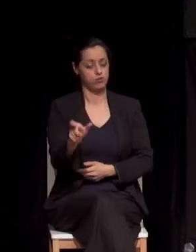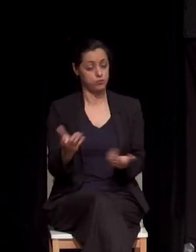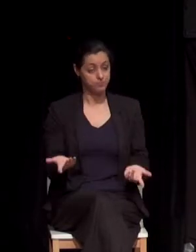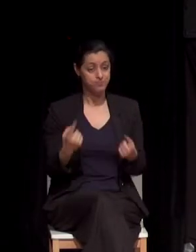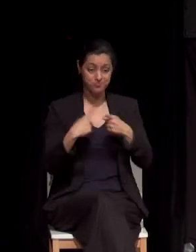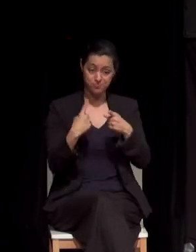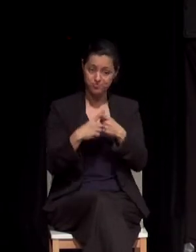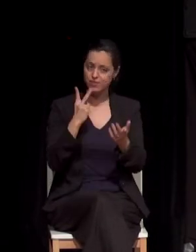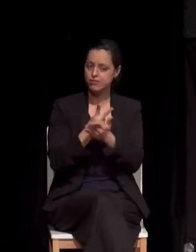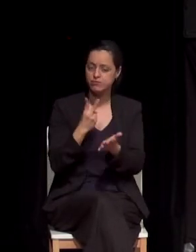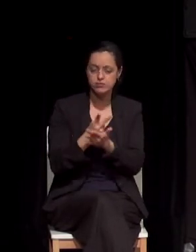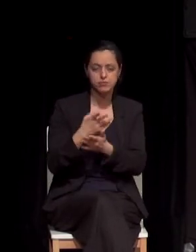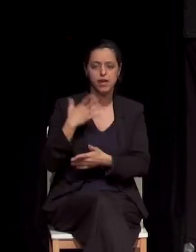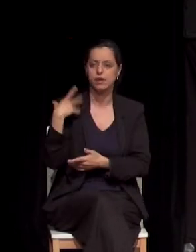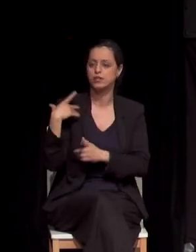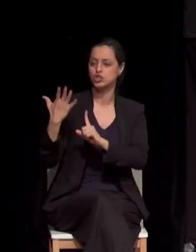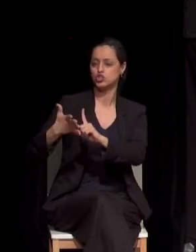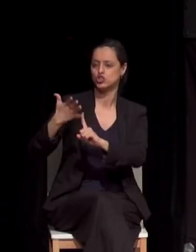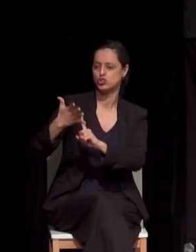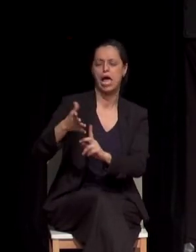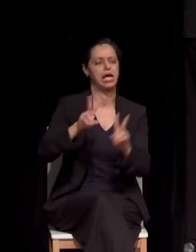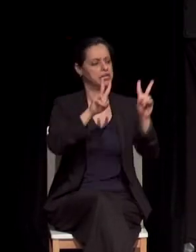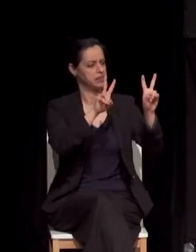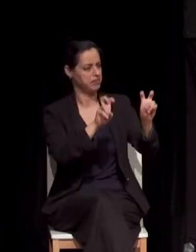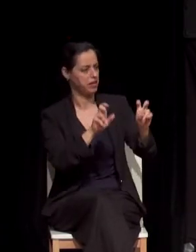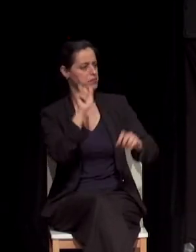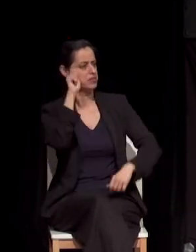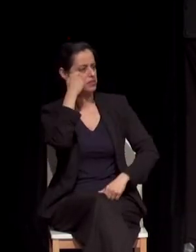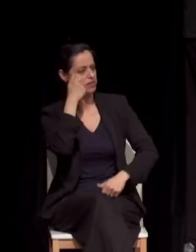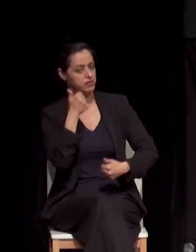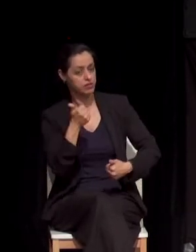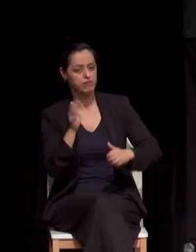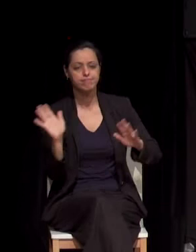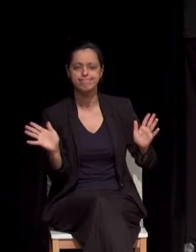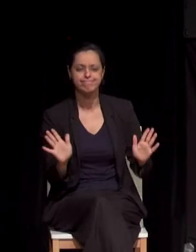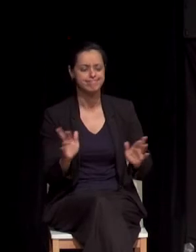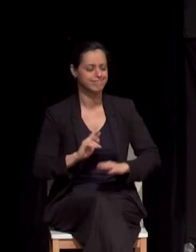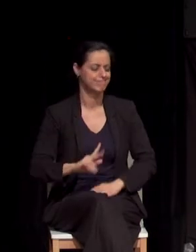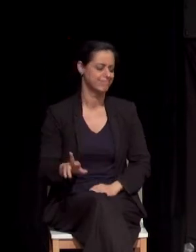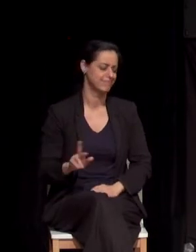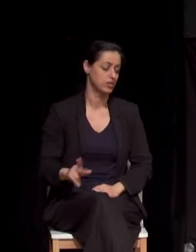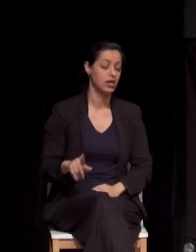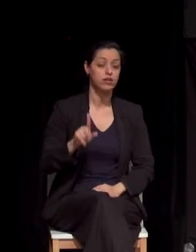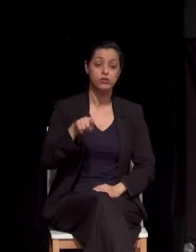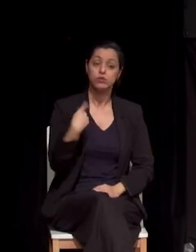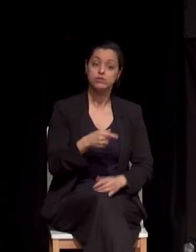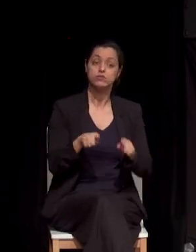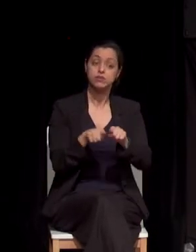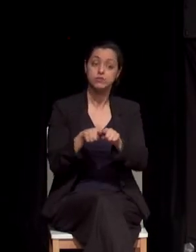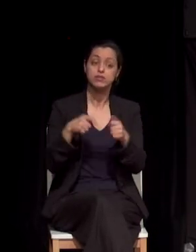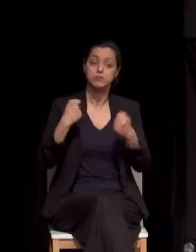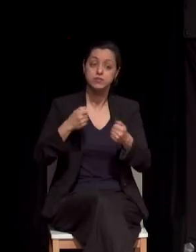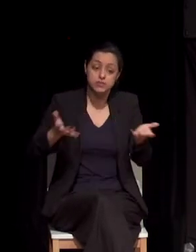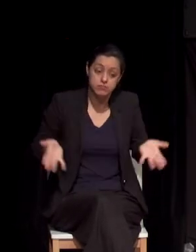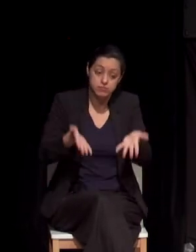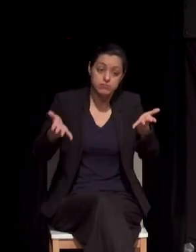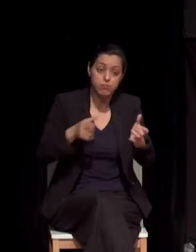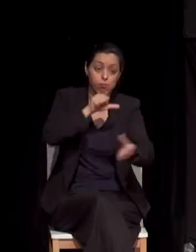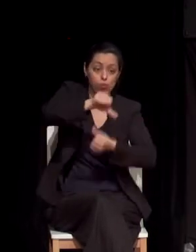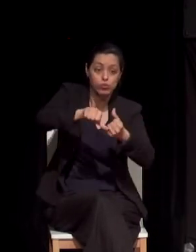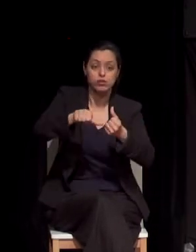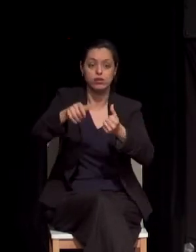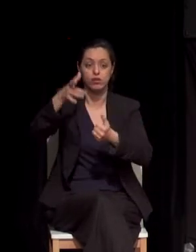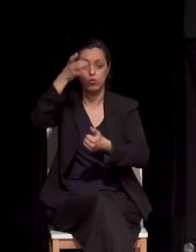gente está sempre no discurso, a gente é um ótimo tema, mas eu quero que a gente seja também ótimos agentes da nossa própria